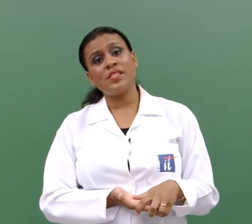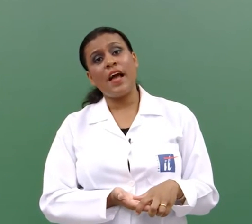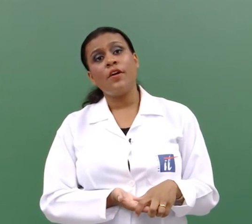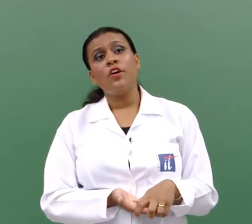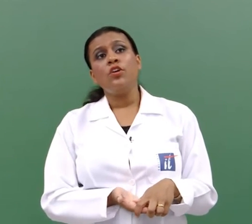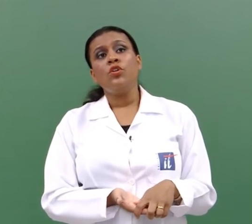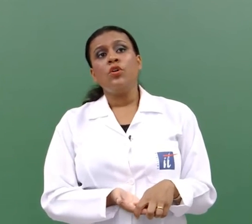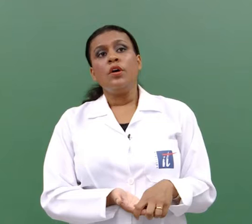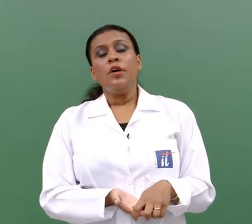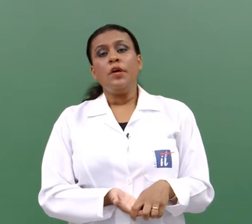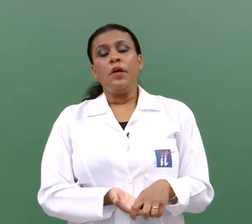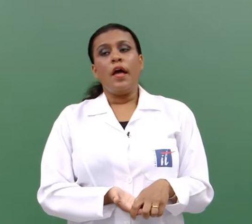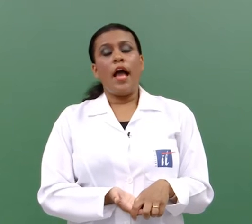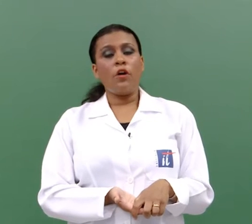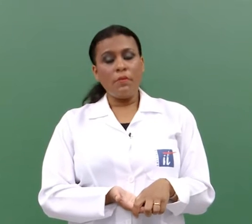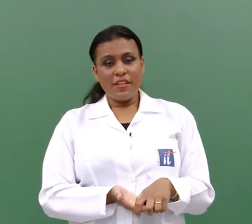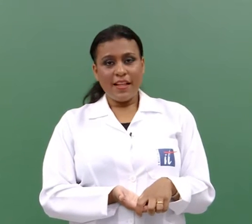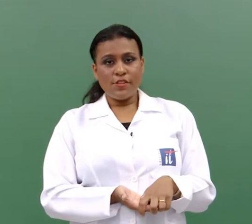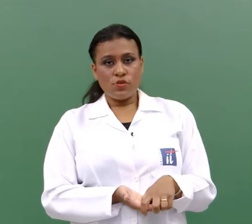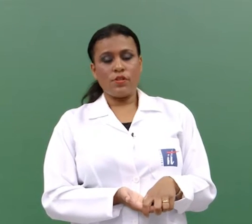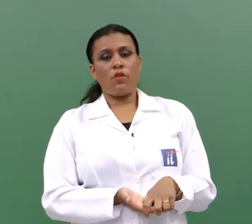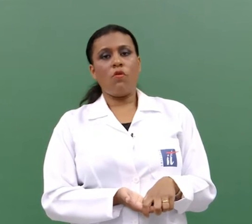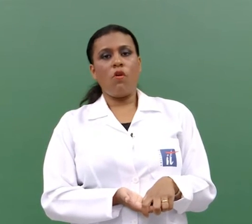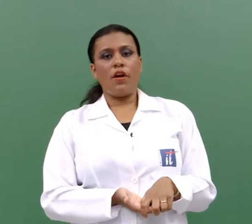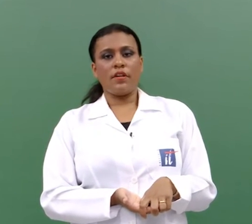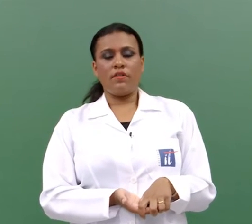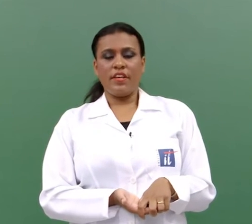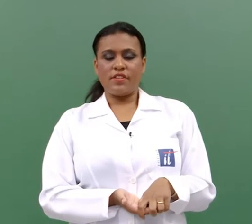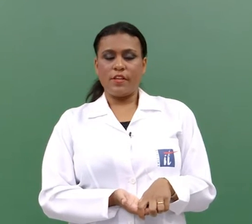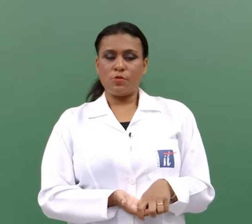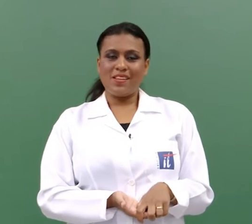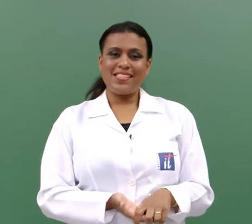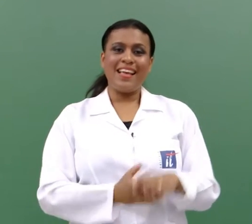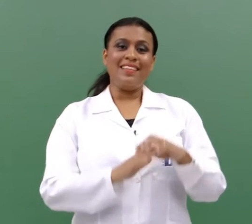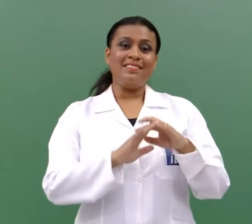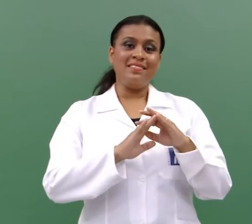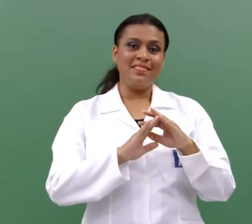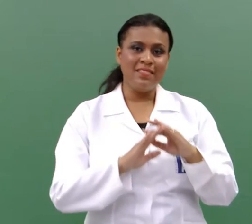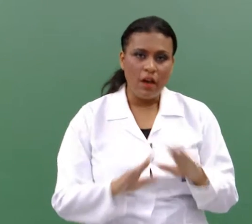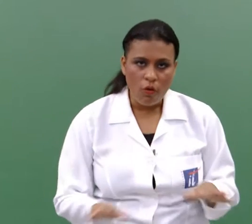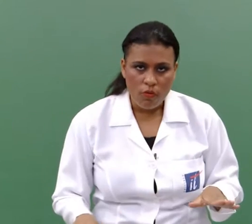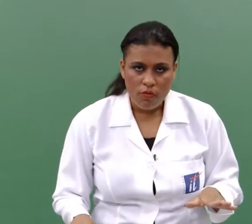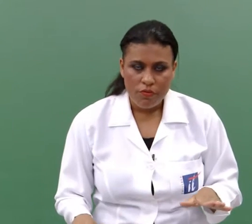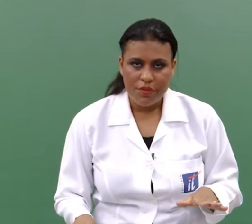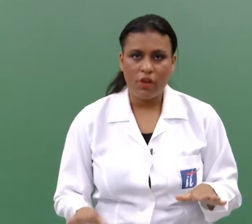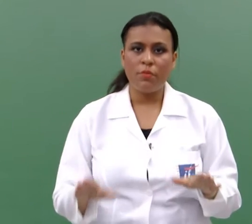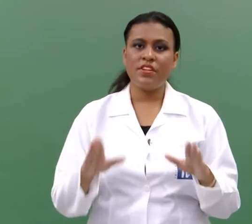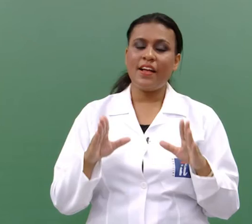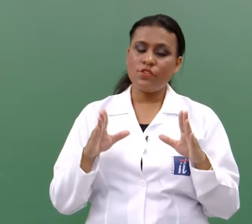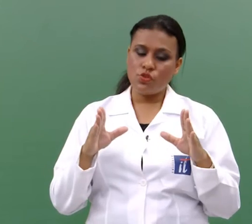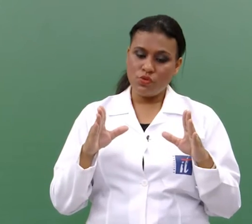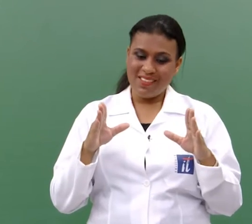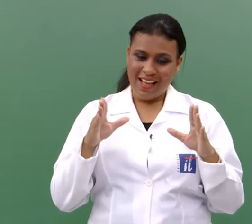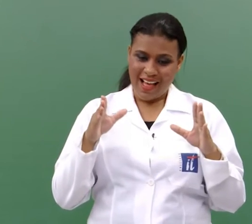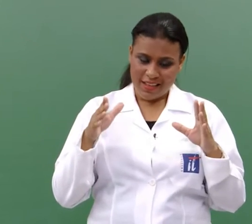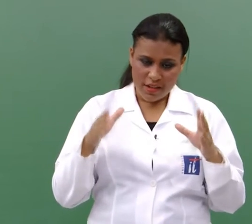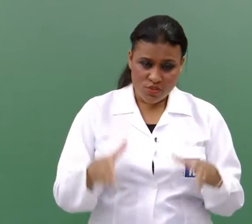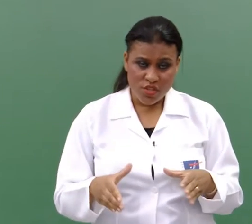estar. A comunidade surda concorda com isso? A resposta é não. A comunidade surda